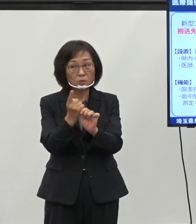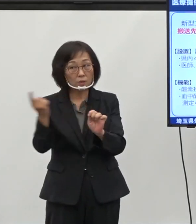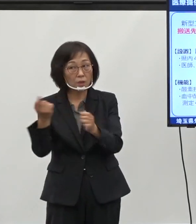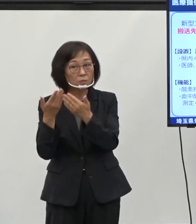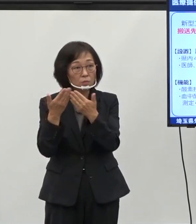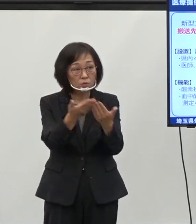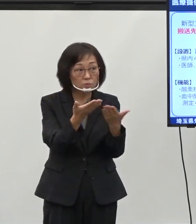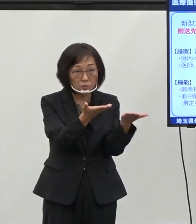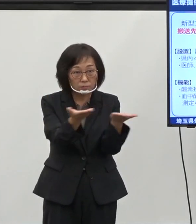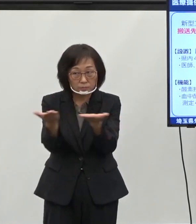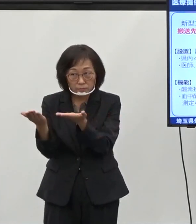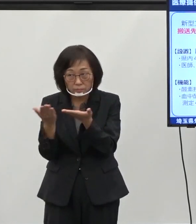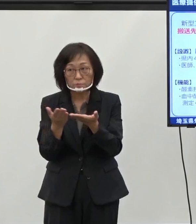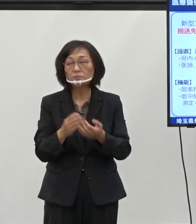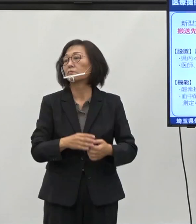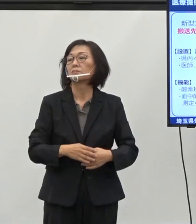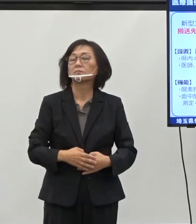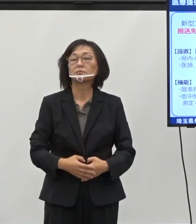ぞ。